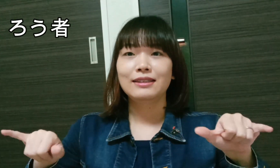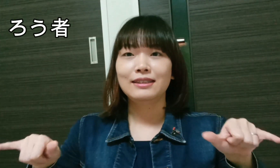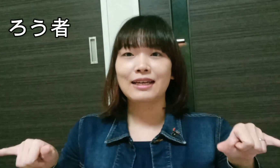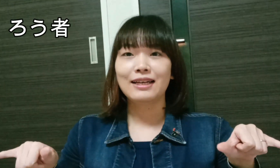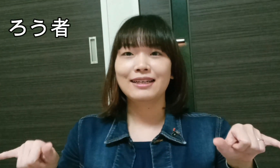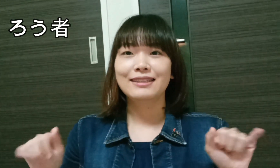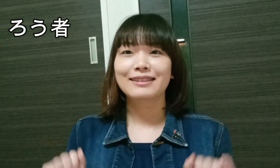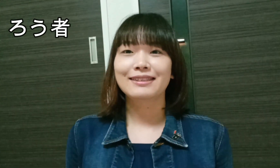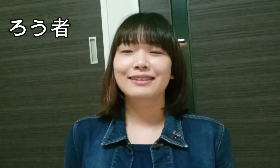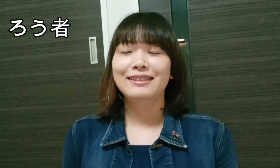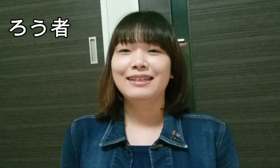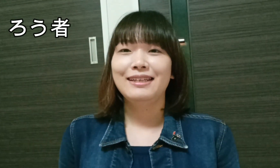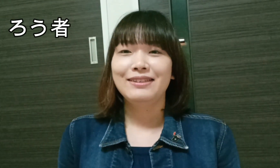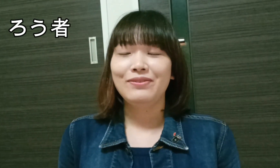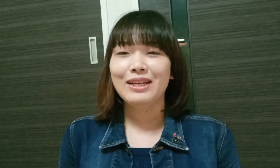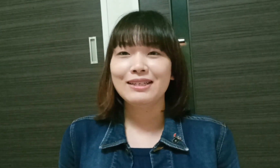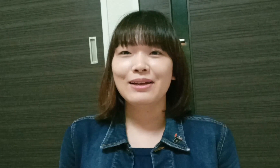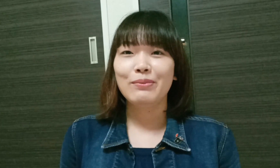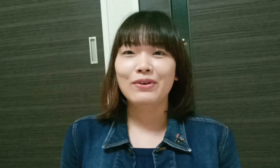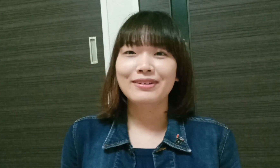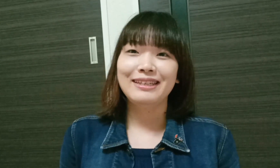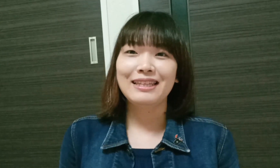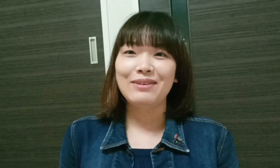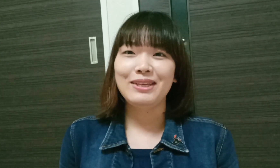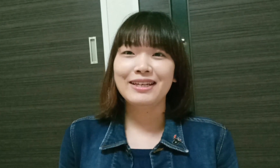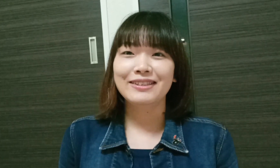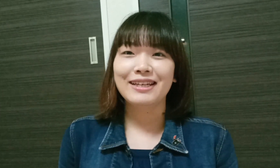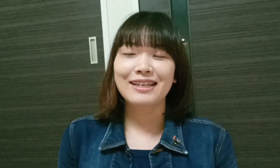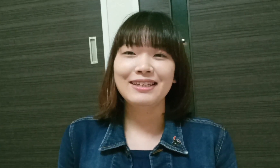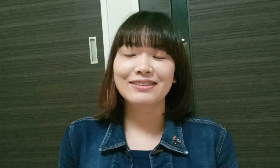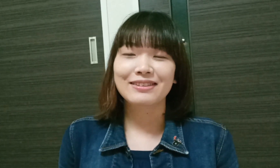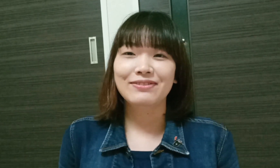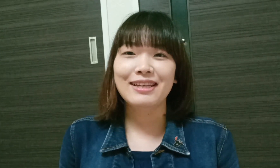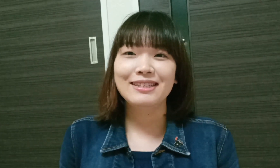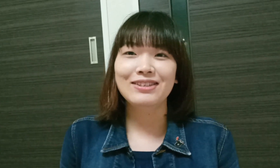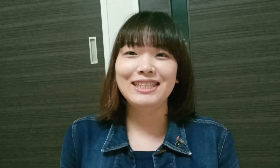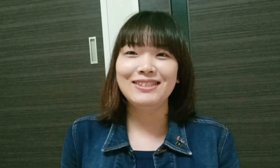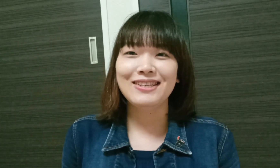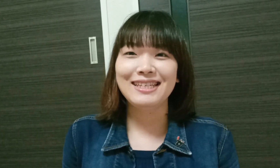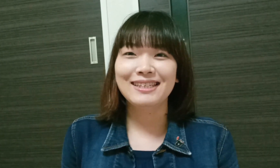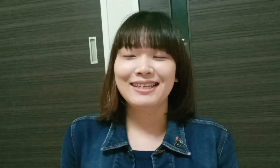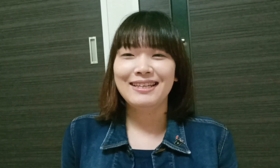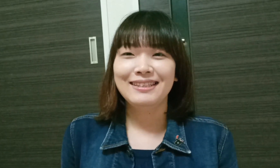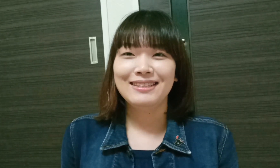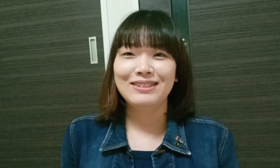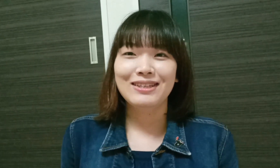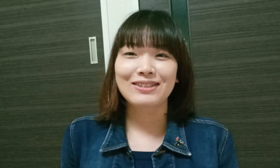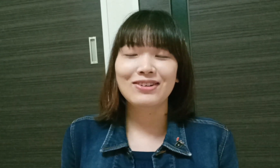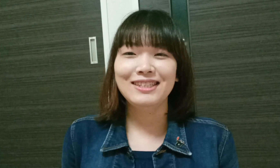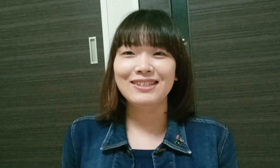しゃ。皆さんもやってみてください。私と一緒に少しず